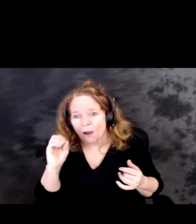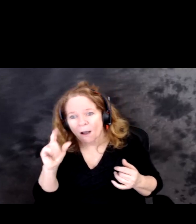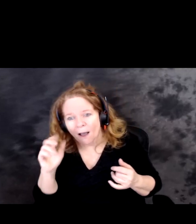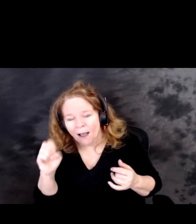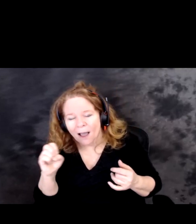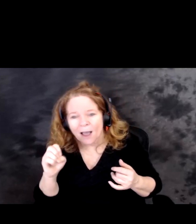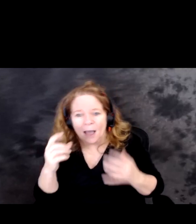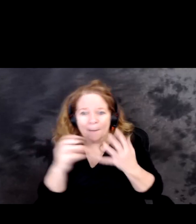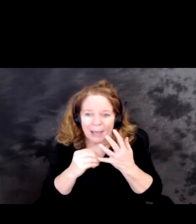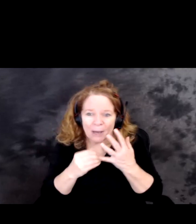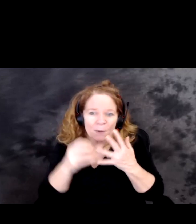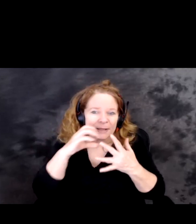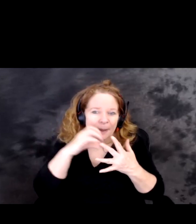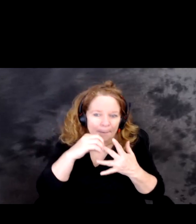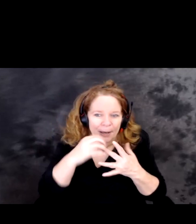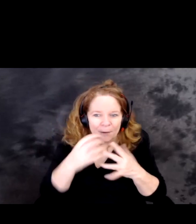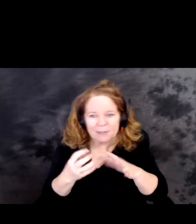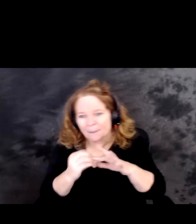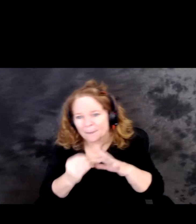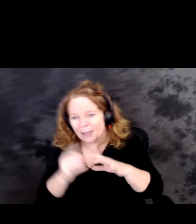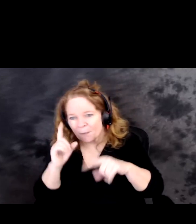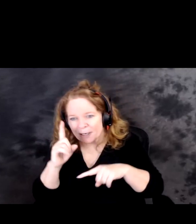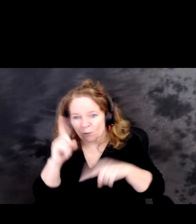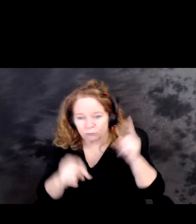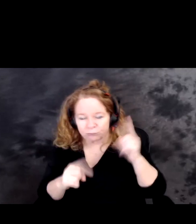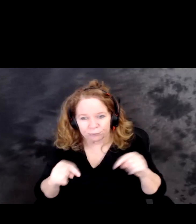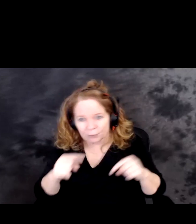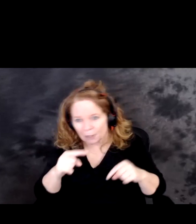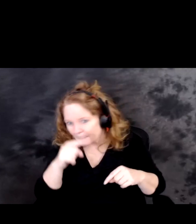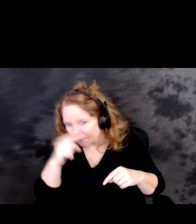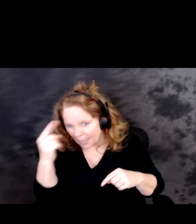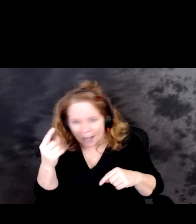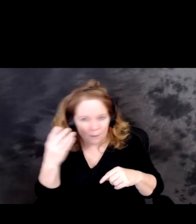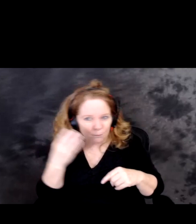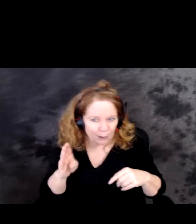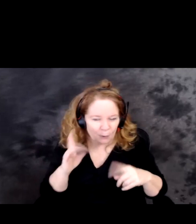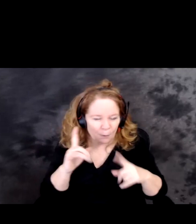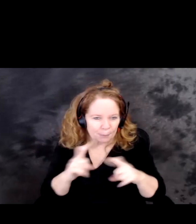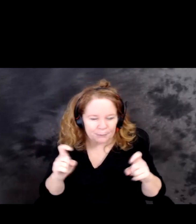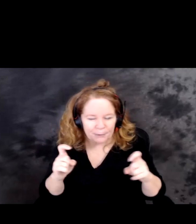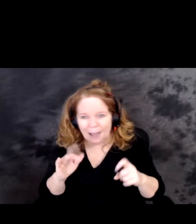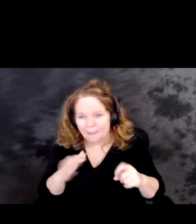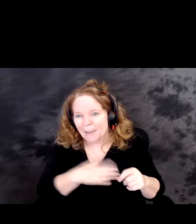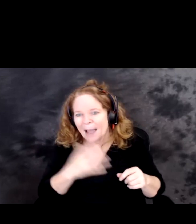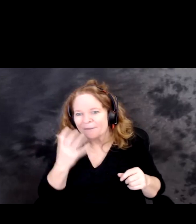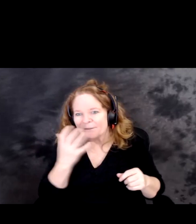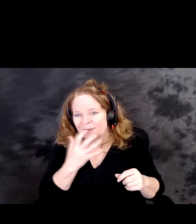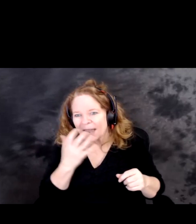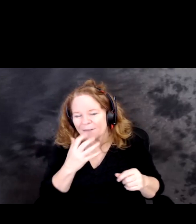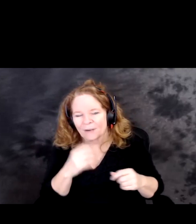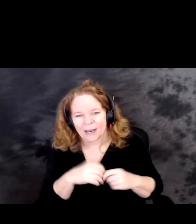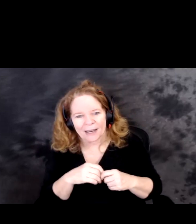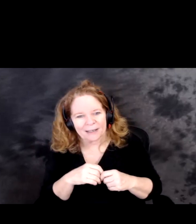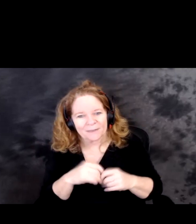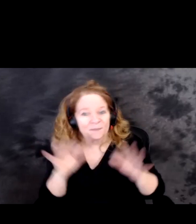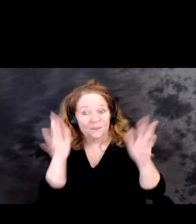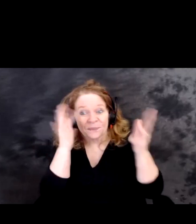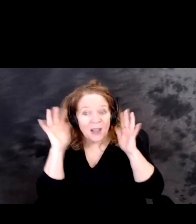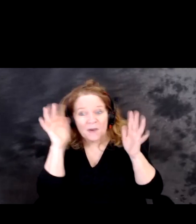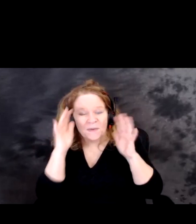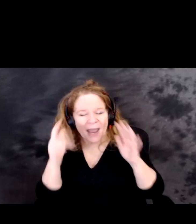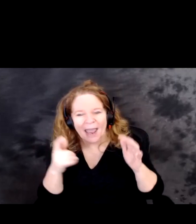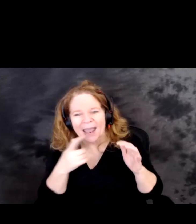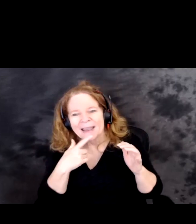bananas, arándanos, moras y frambuesas. Esta es mi favorita, dijo la princesa Peggy.